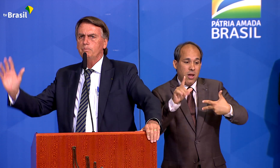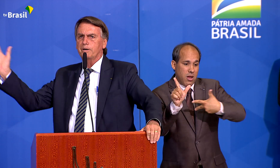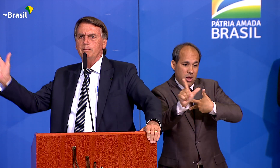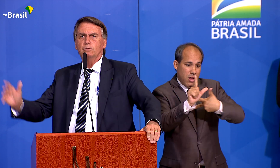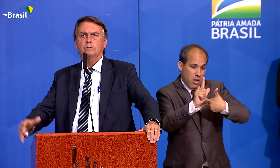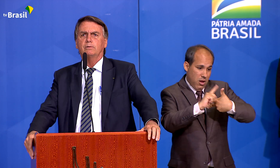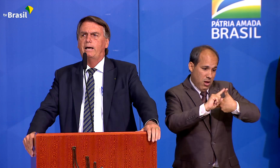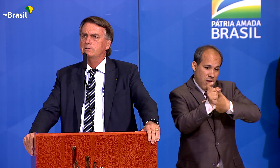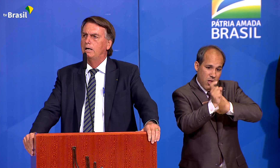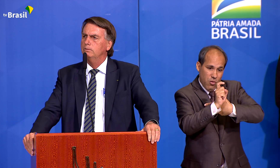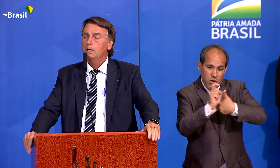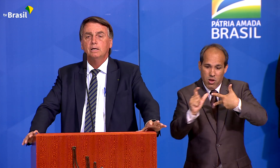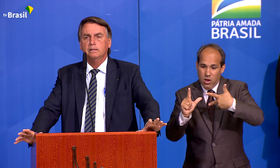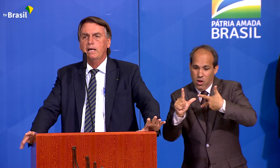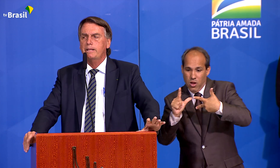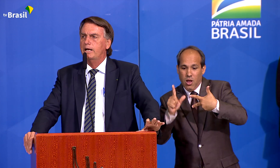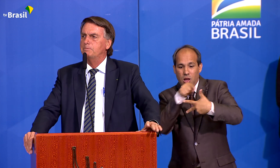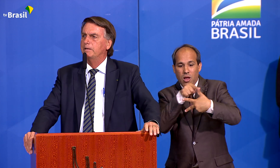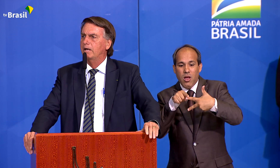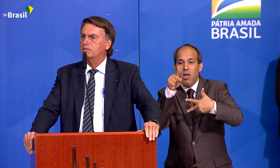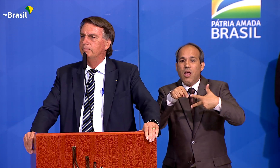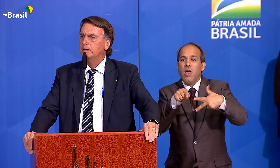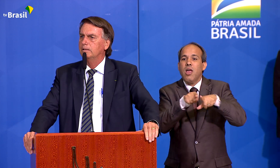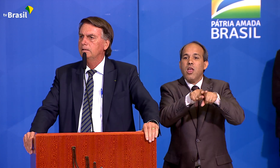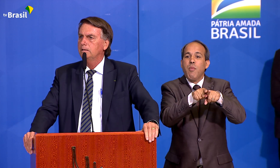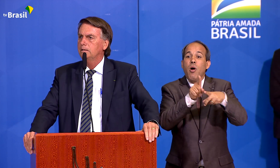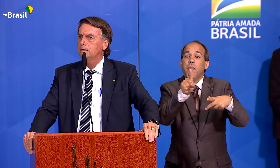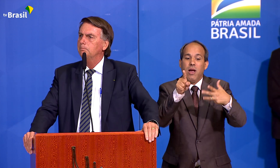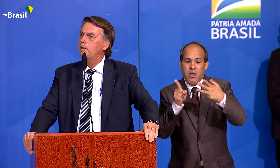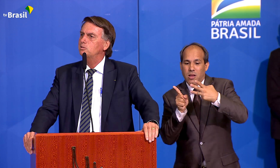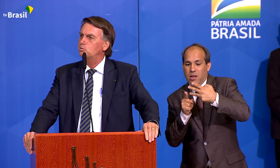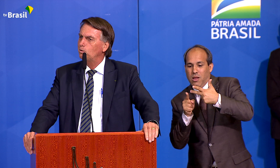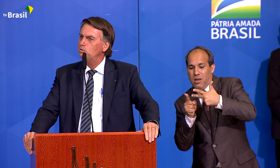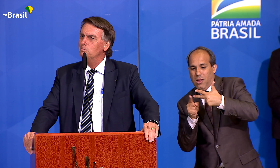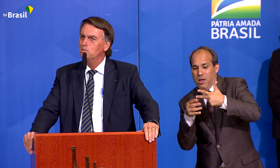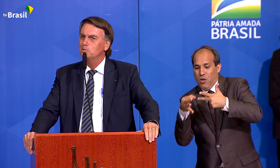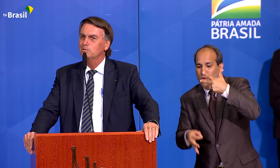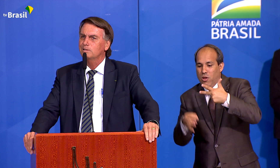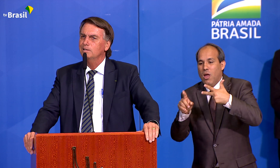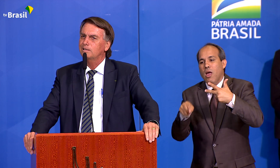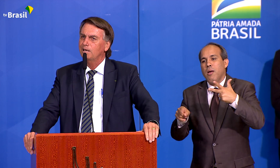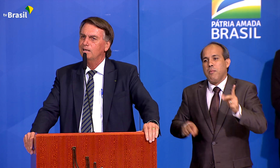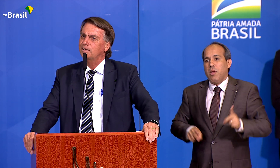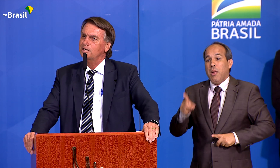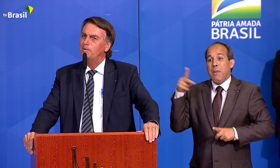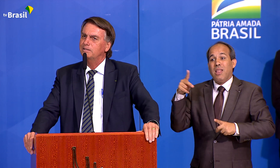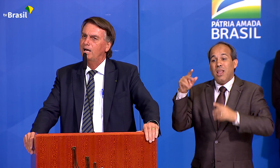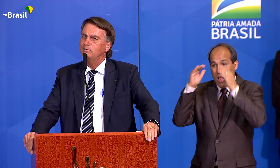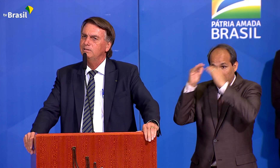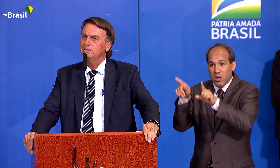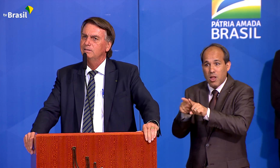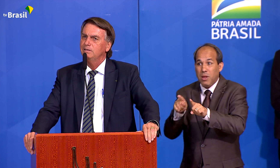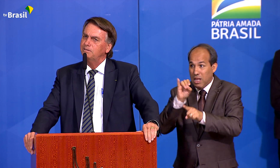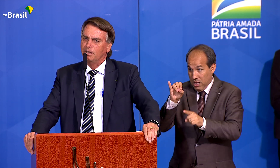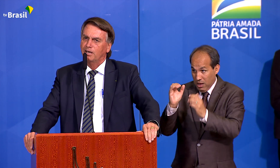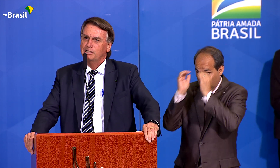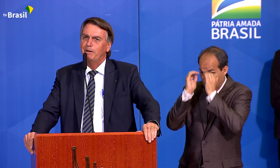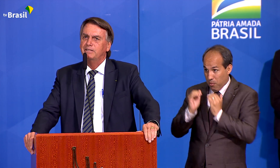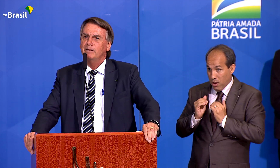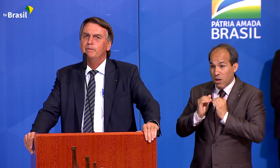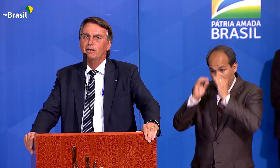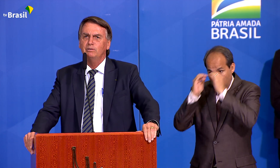temos um primo do outro lado da rua que tem que ser respeitado também mas todo mundo que quer ser respeitado